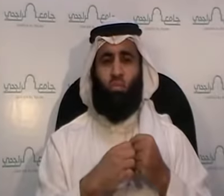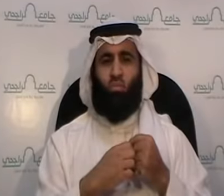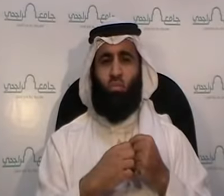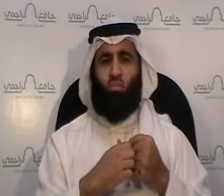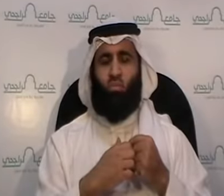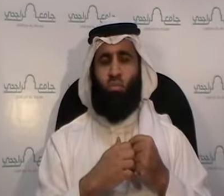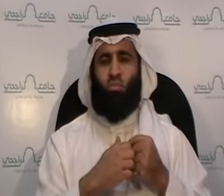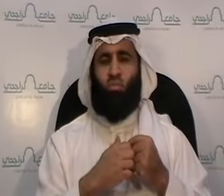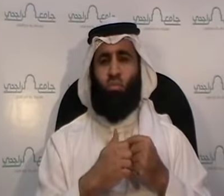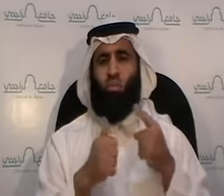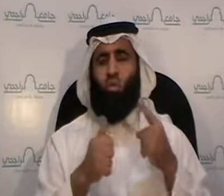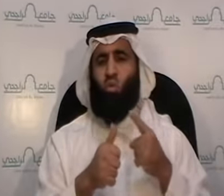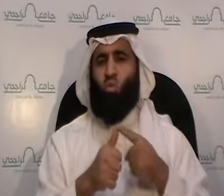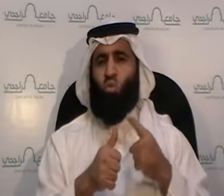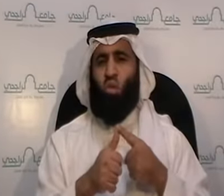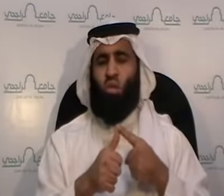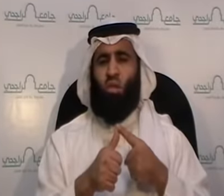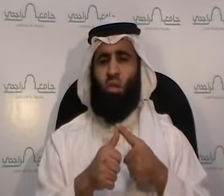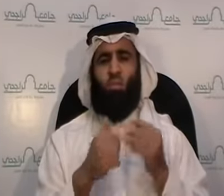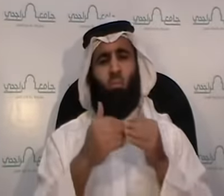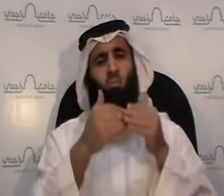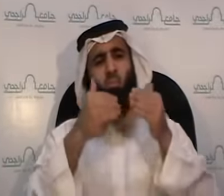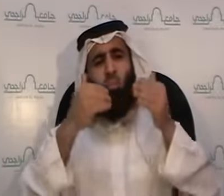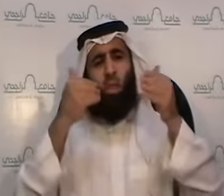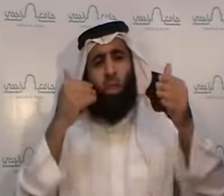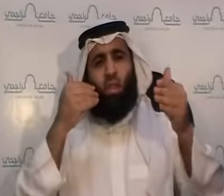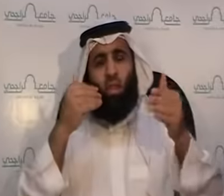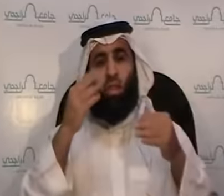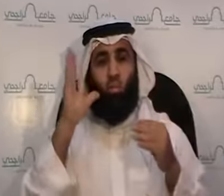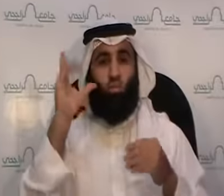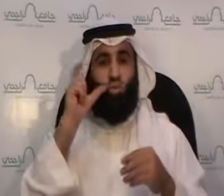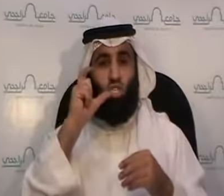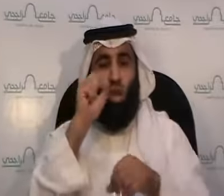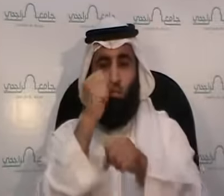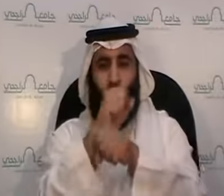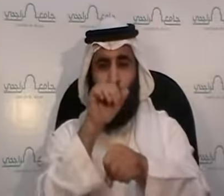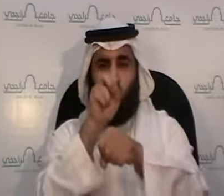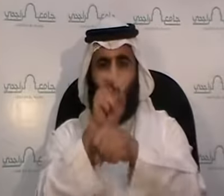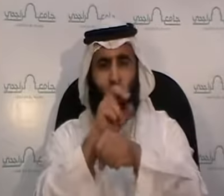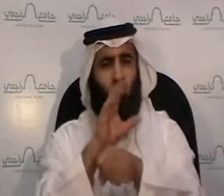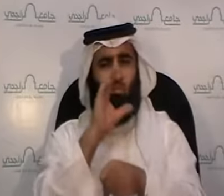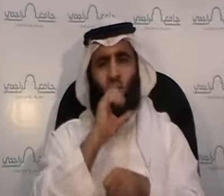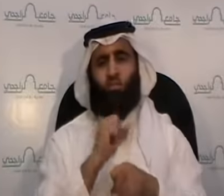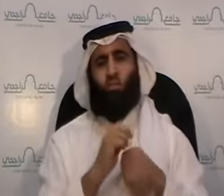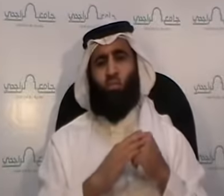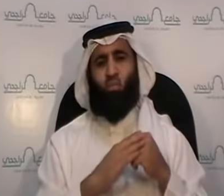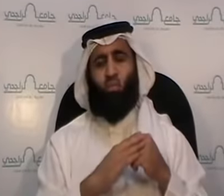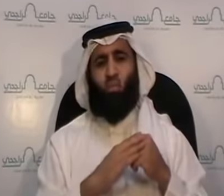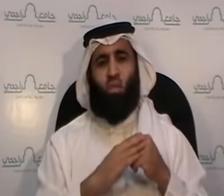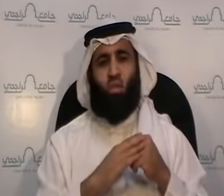هذه أبعد ما يكونون من تعاليم الإسلام وآدابه، بل كلما سمعوا تلك